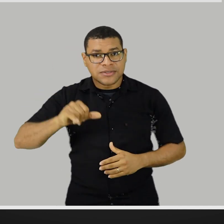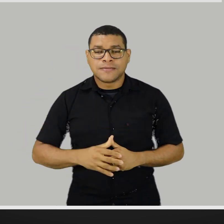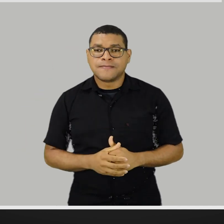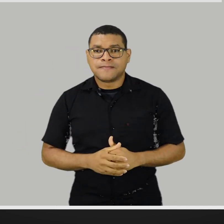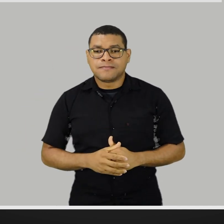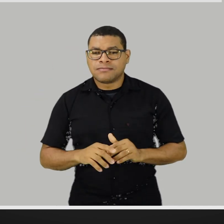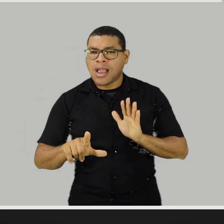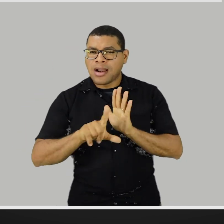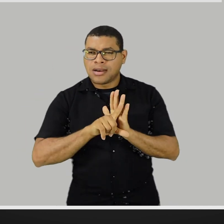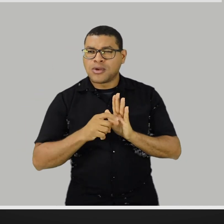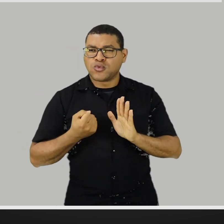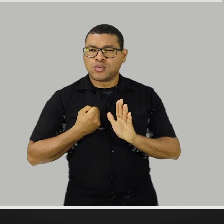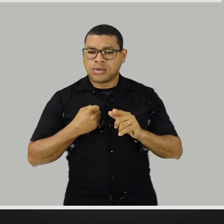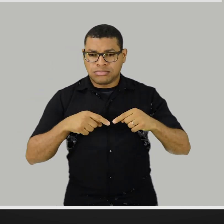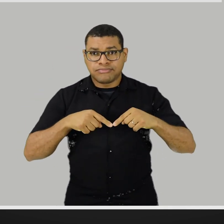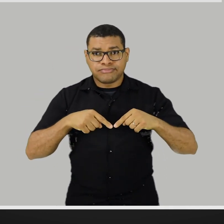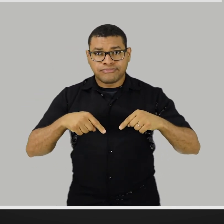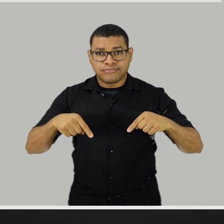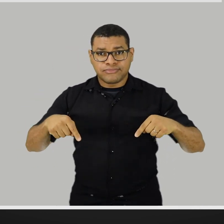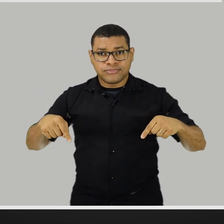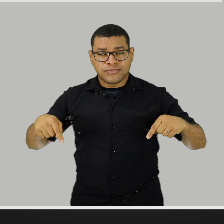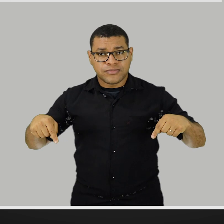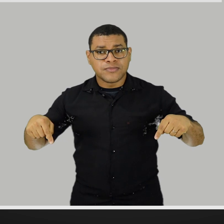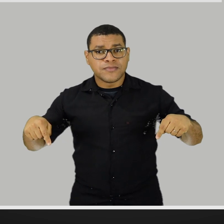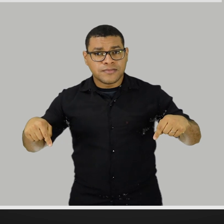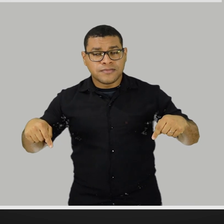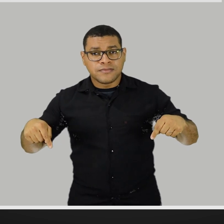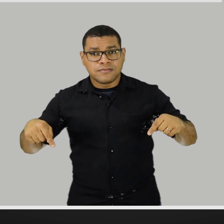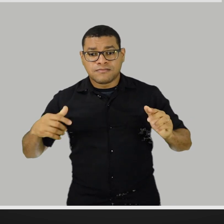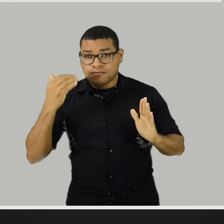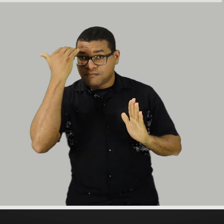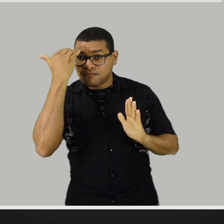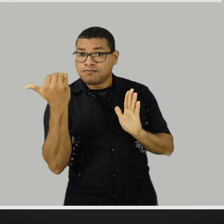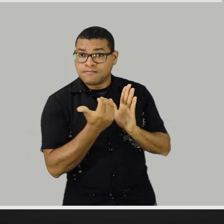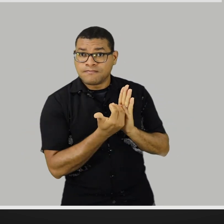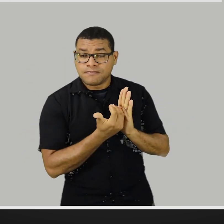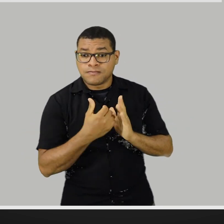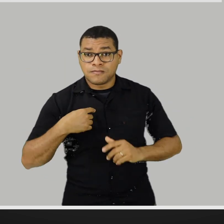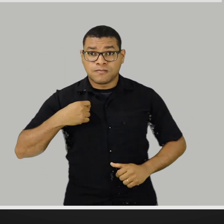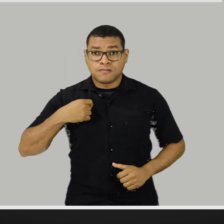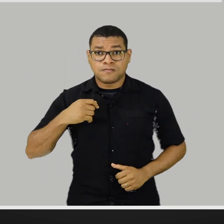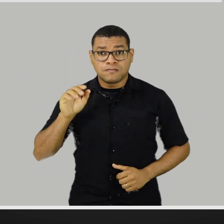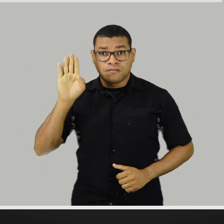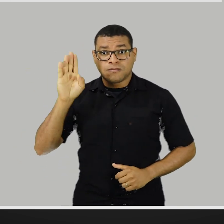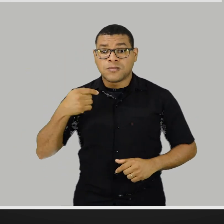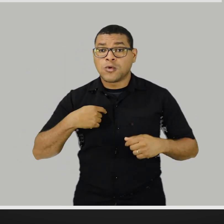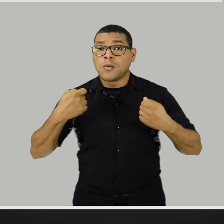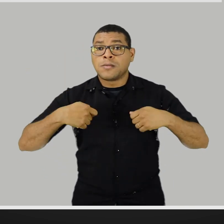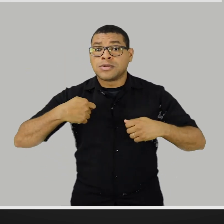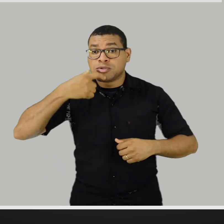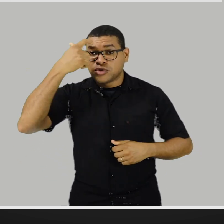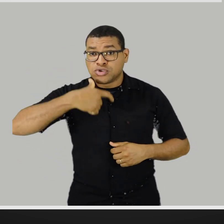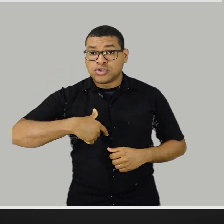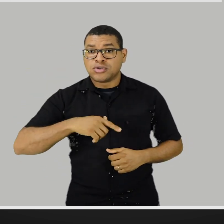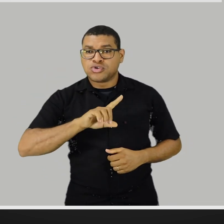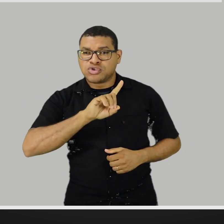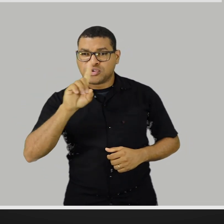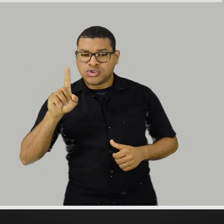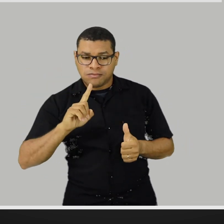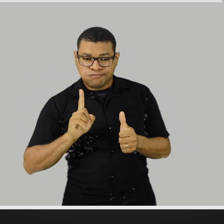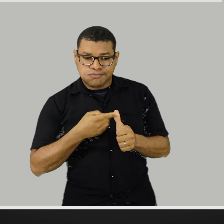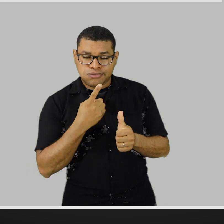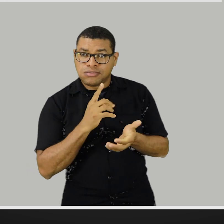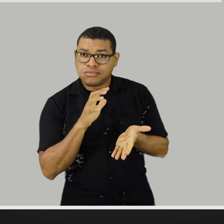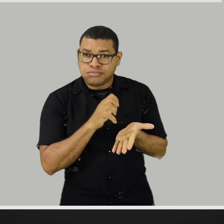12.089 de Onze de Novembro de2009 o o fato de zerar no ato da pré-matrícula institucional